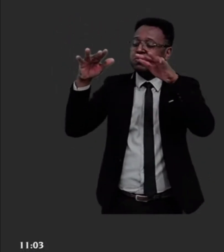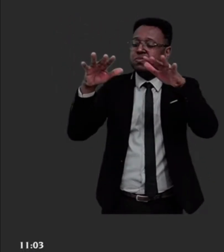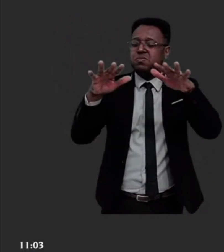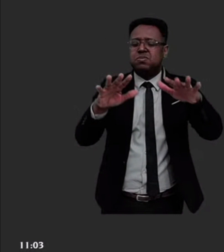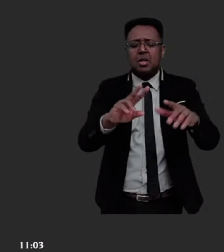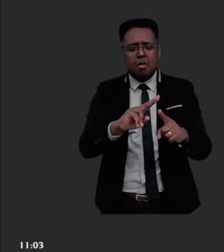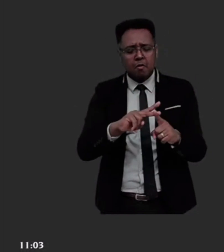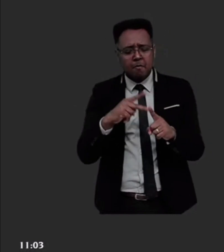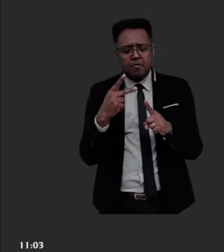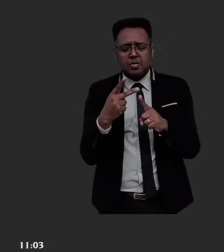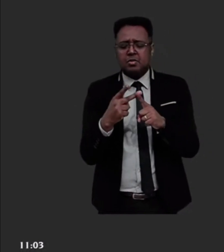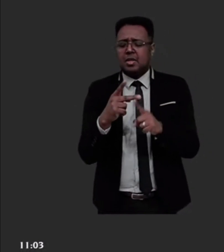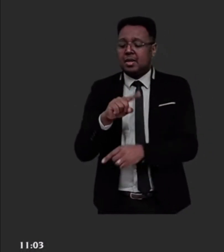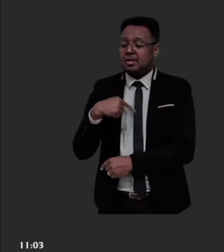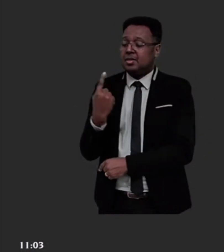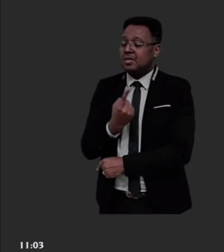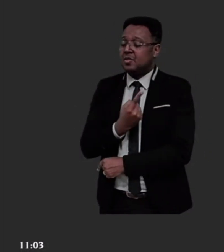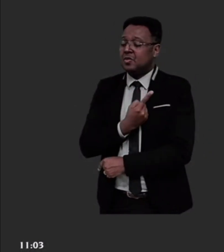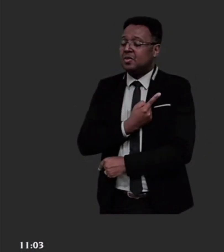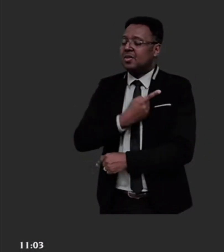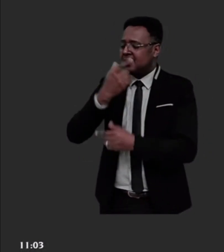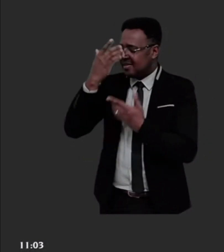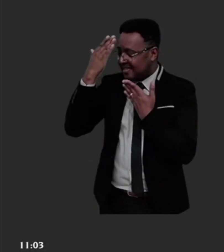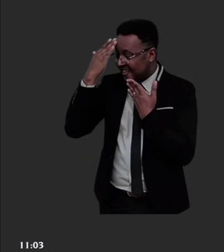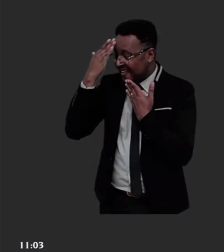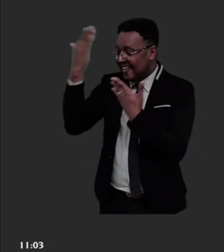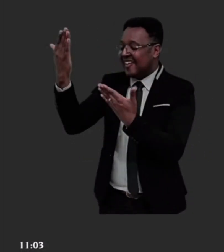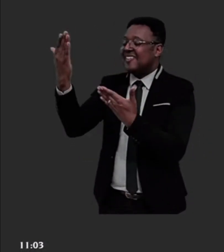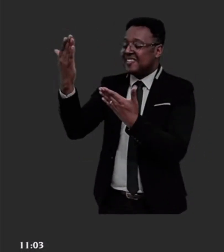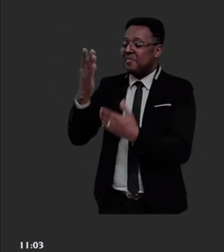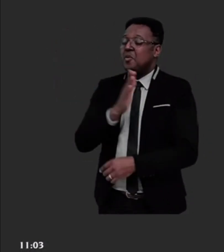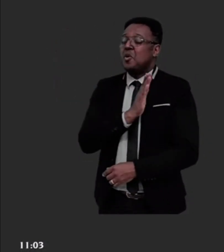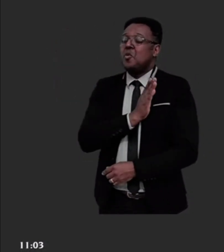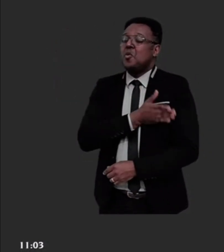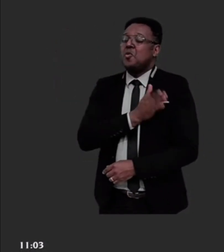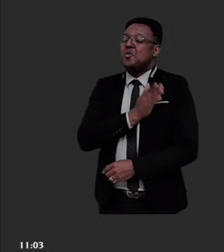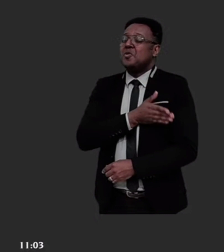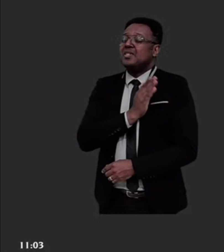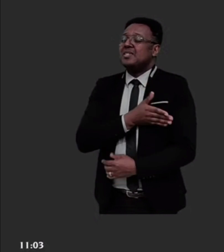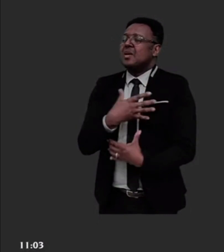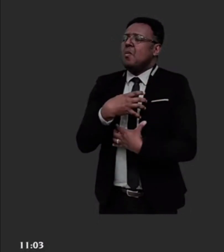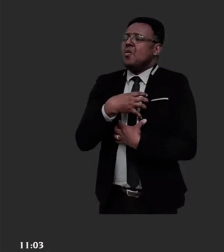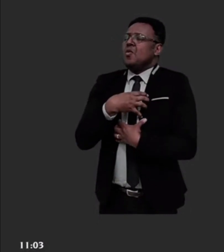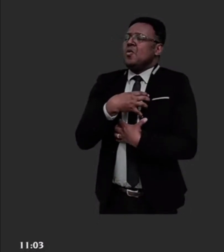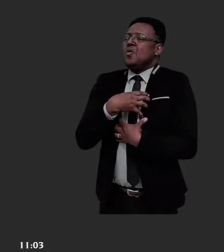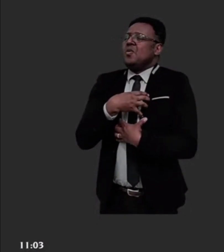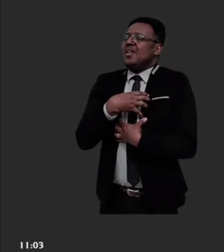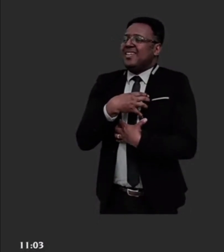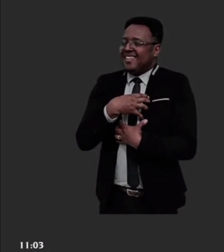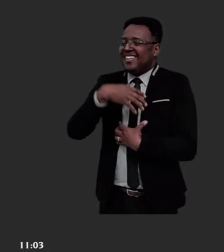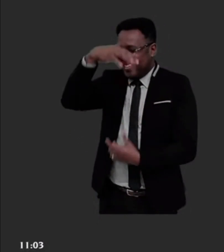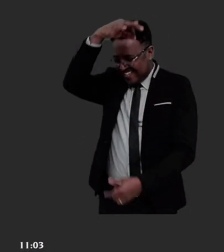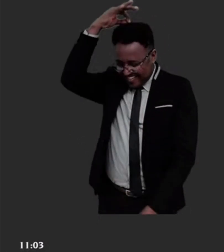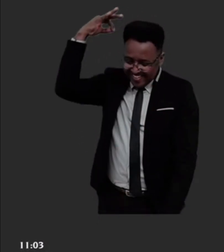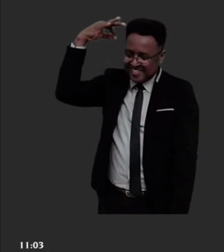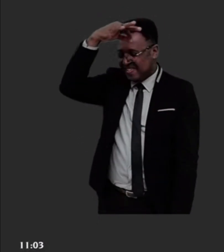E nós te damos graças, Senhor, porque vamos sair daqui com o nosso celeiro cheio. O Espírito Santo vai eterno. Aleluia. E tu